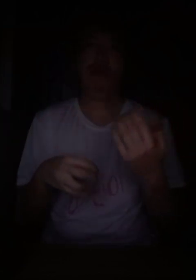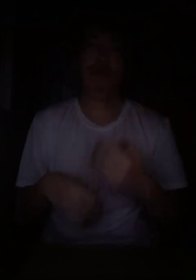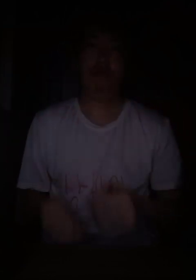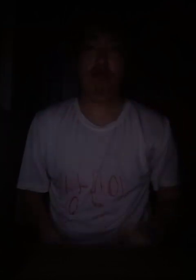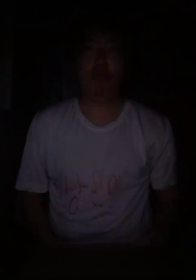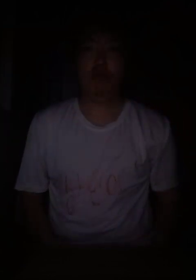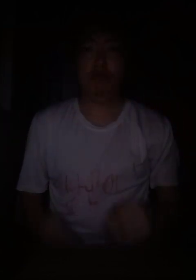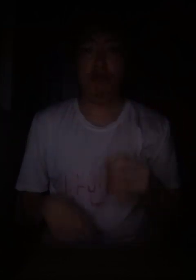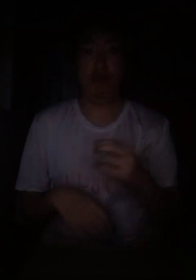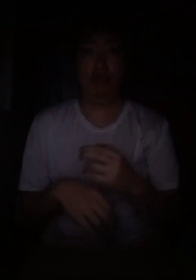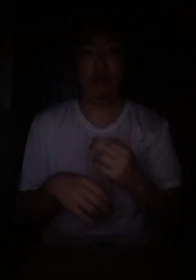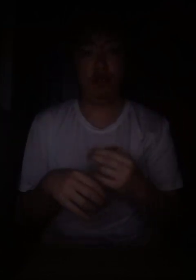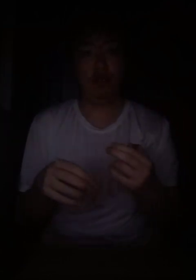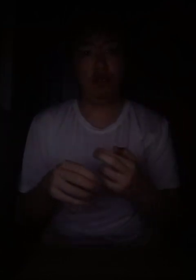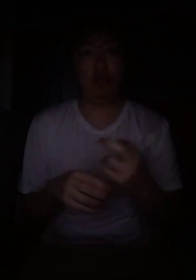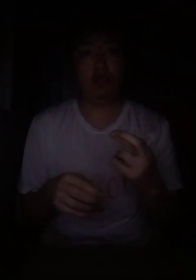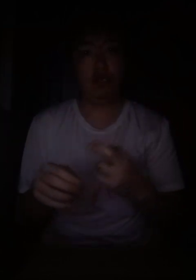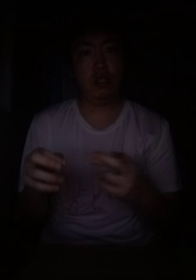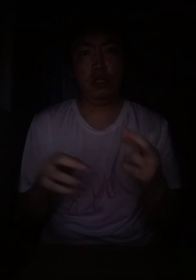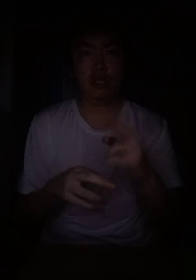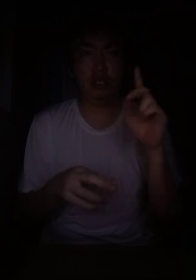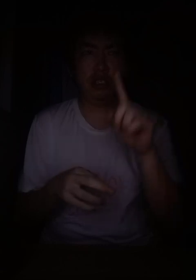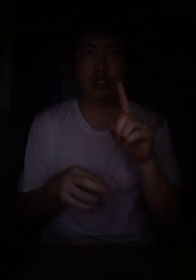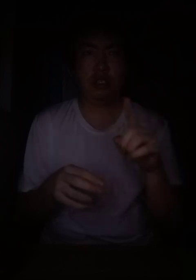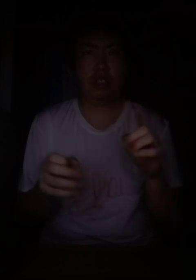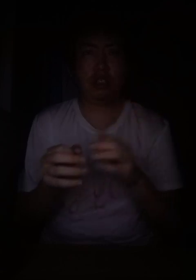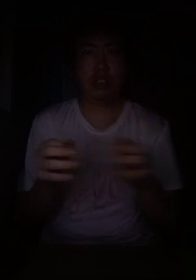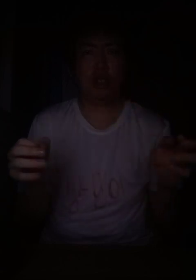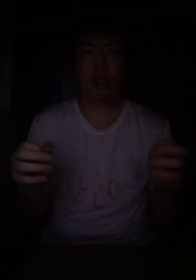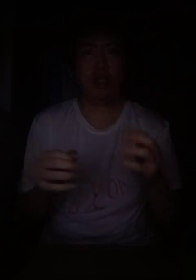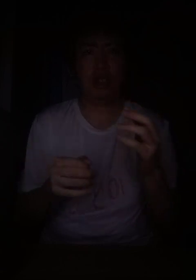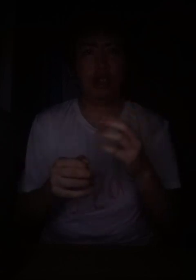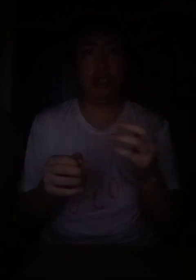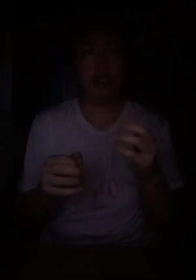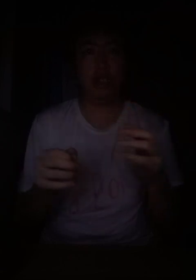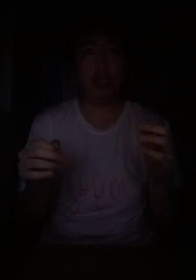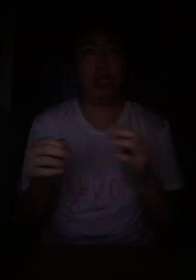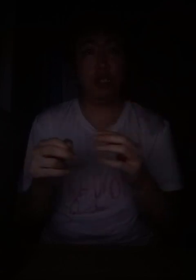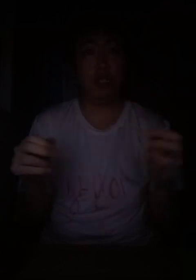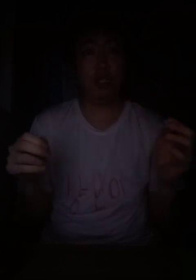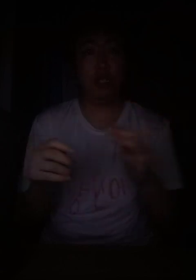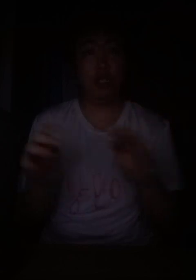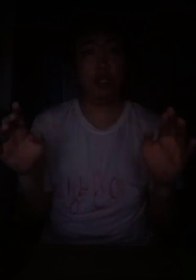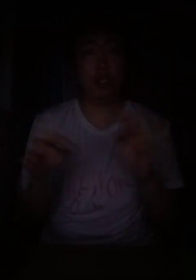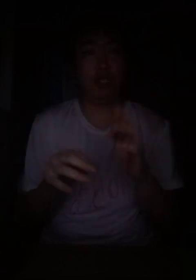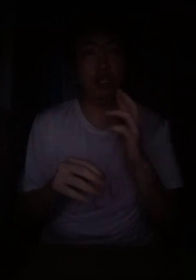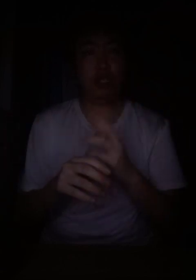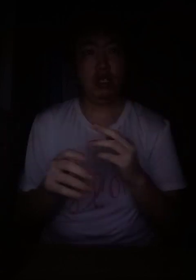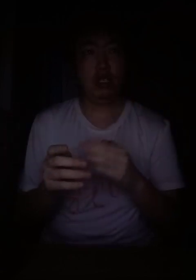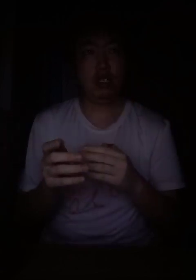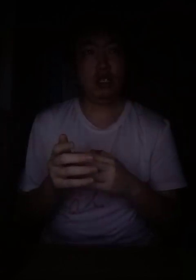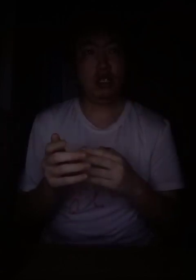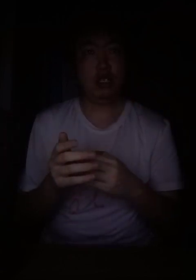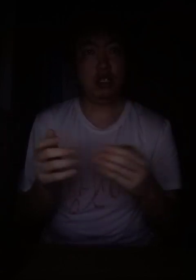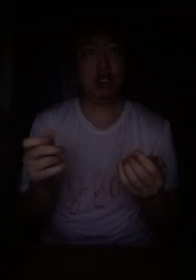10대 청소년들이 장난으로 비상정지 버튼을 누르자 무인 전동차가 멈춰선 겁니다. 기관사가 없는